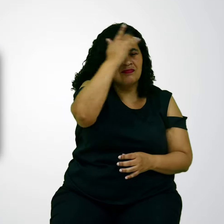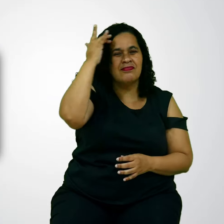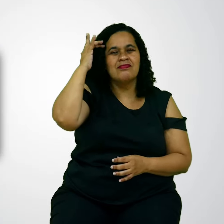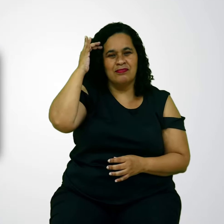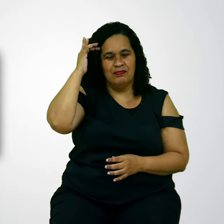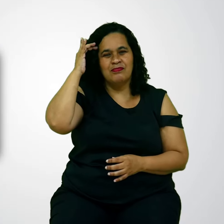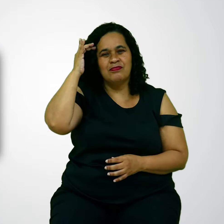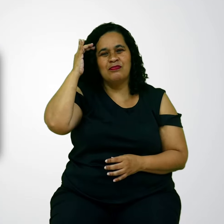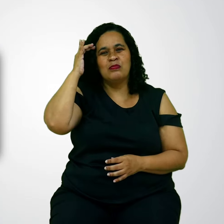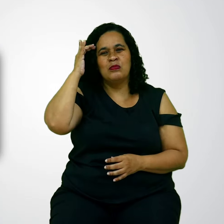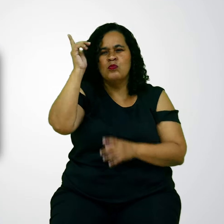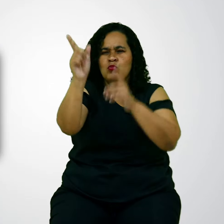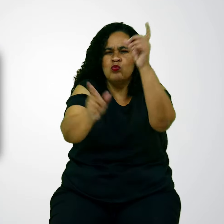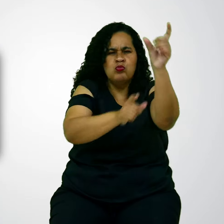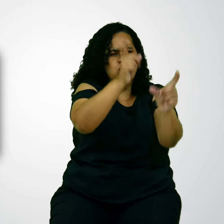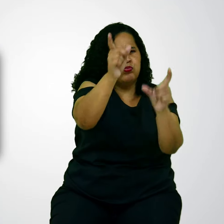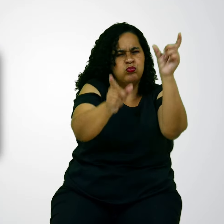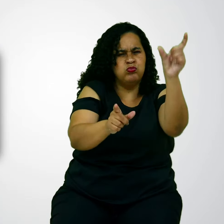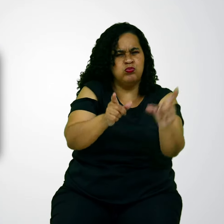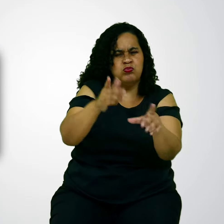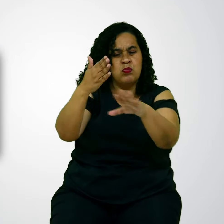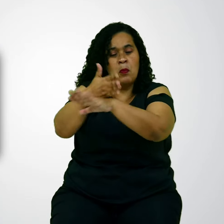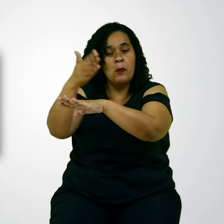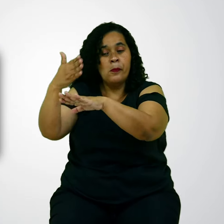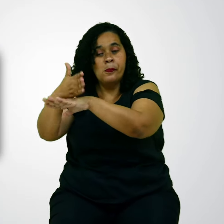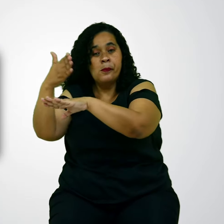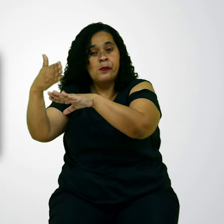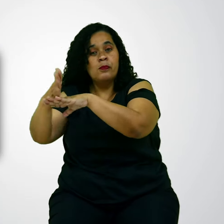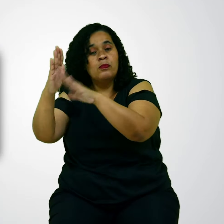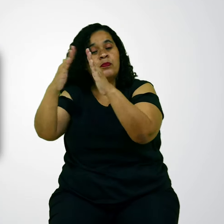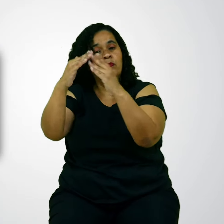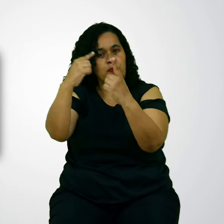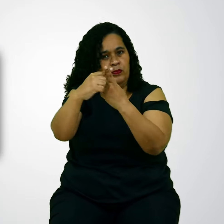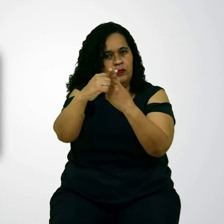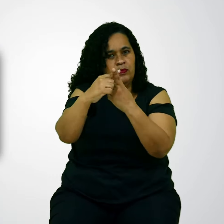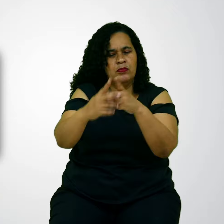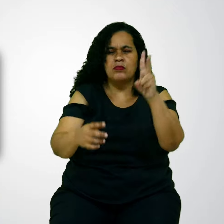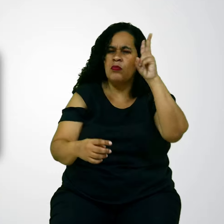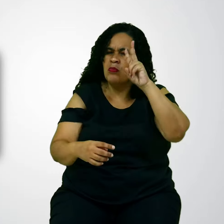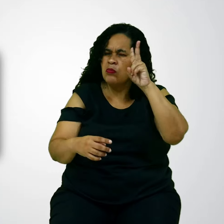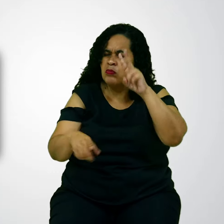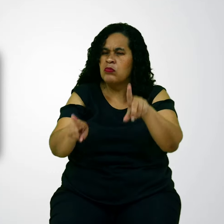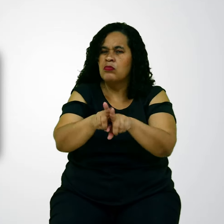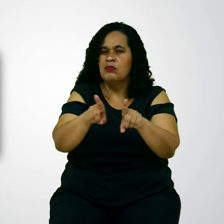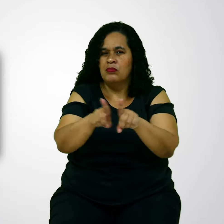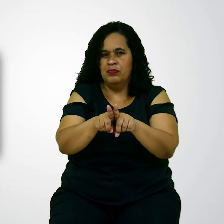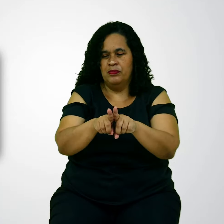que frequenta uma igreja. Eu me lembro aqui de uma história.